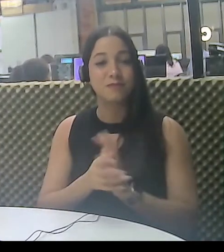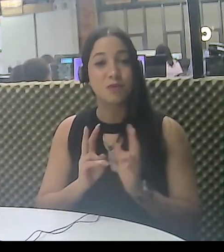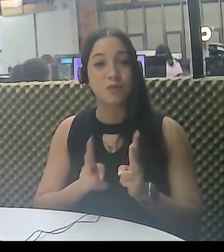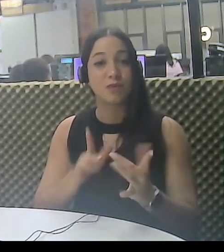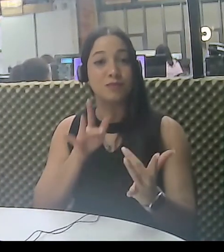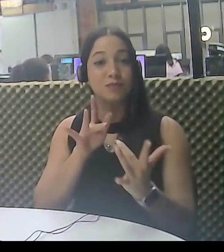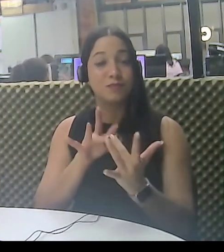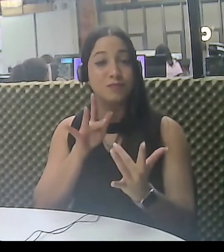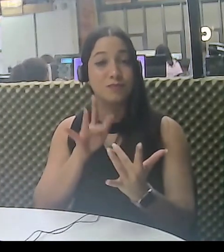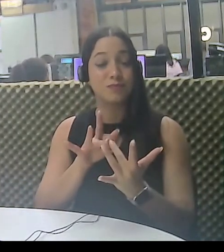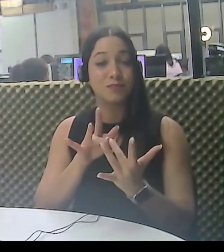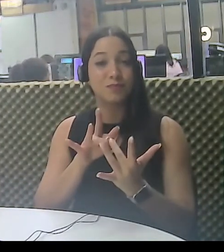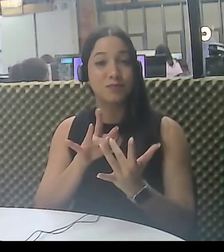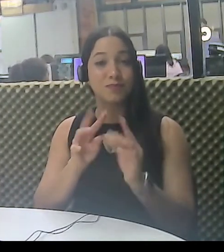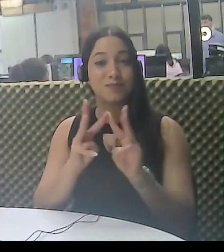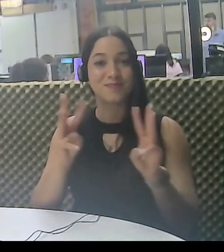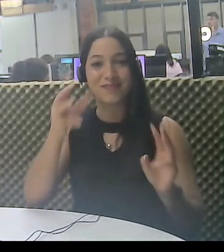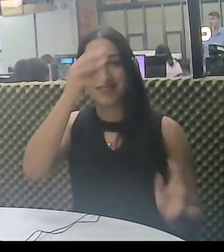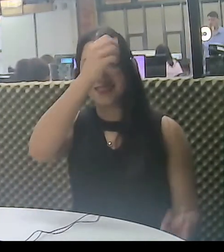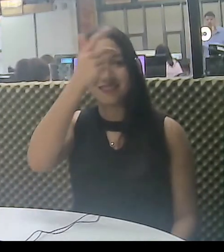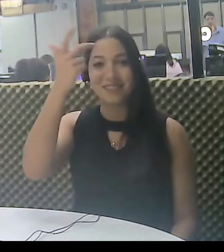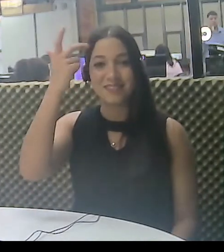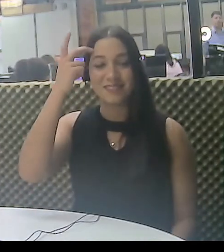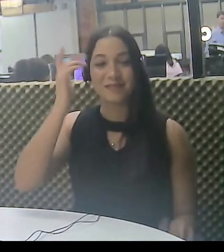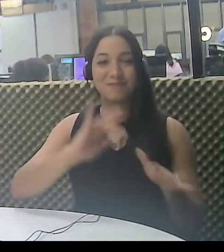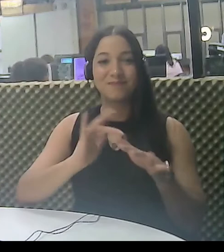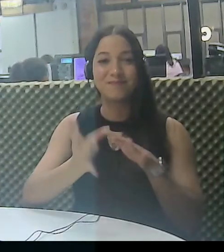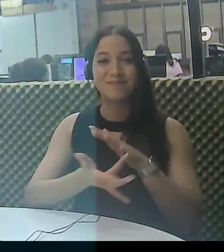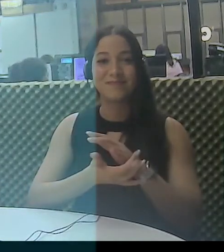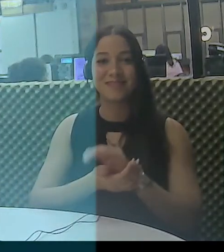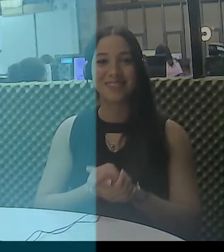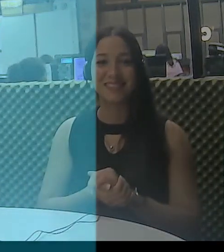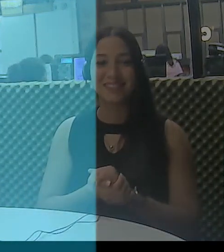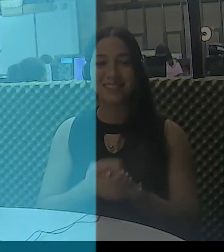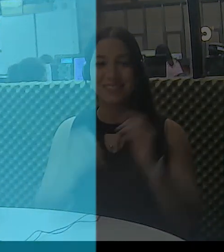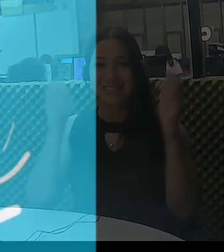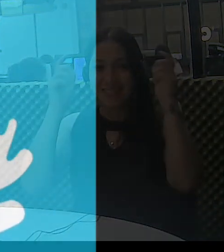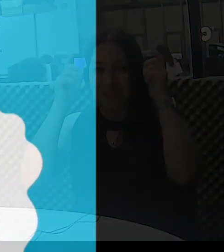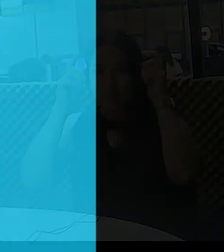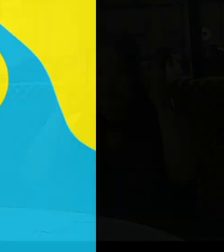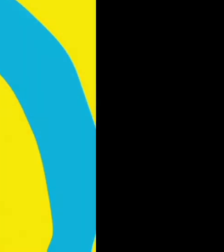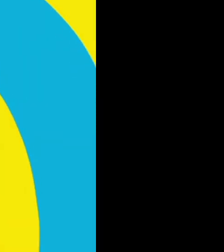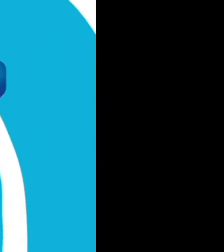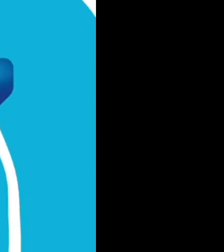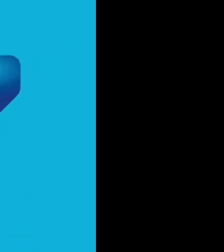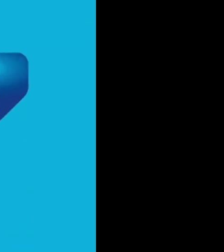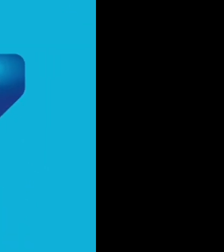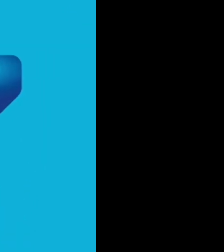Continue conosco no portal da Prefeitura e nas redes sociais.